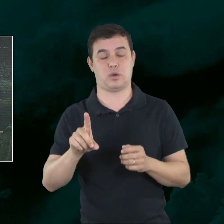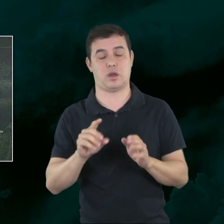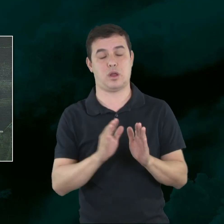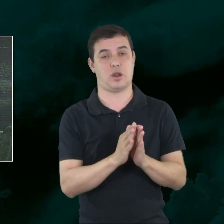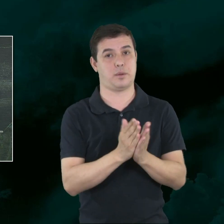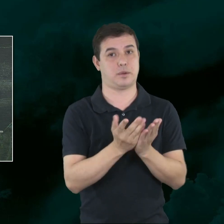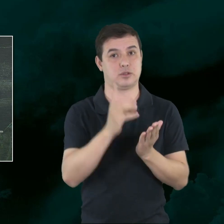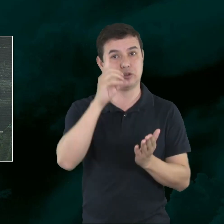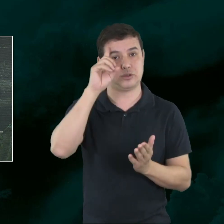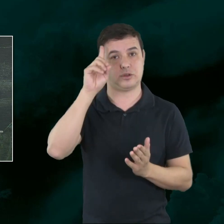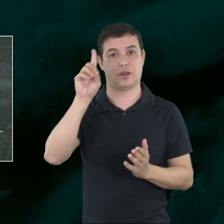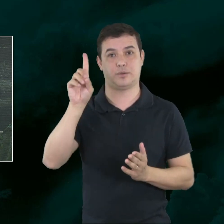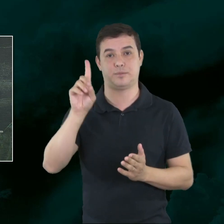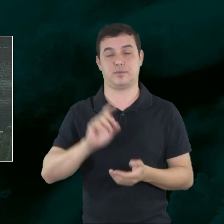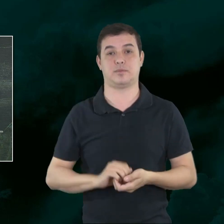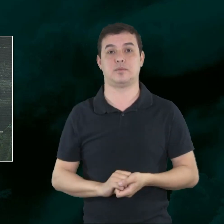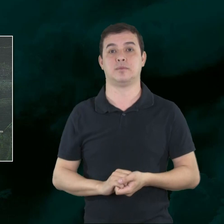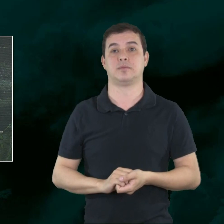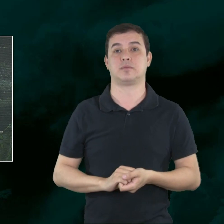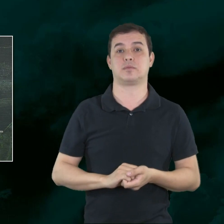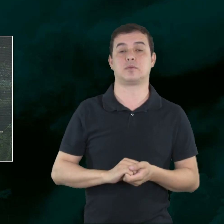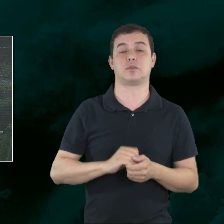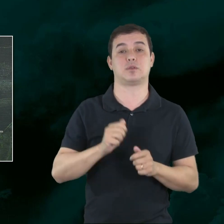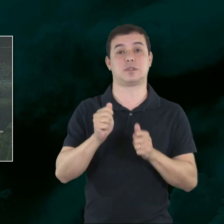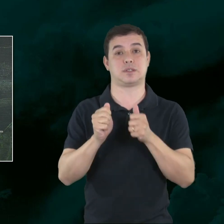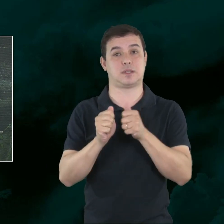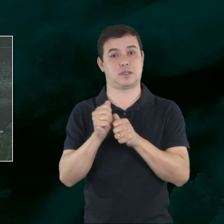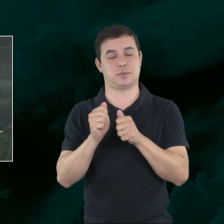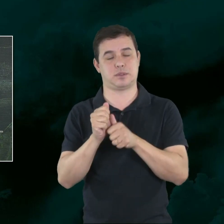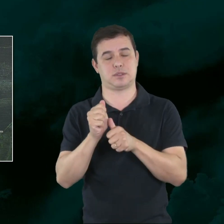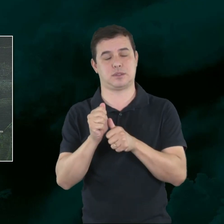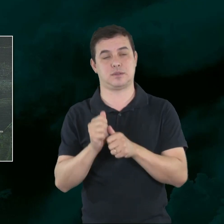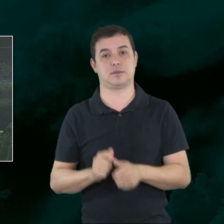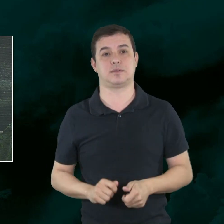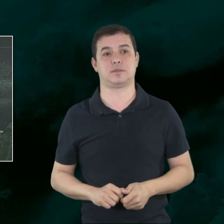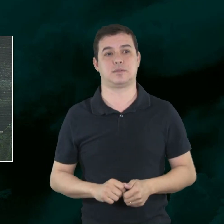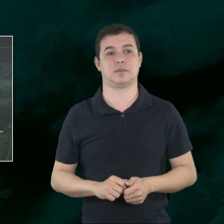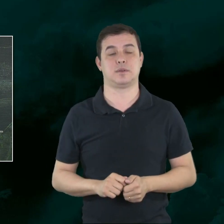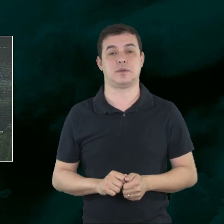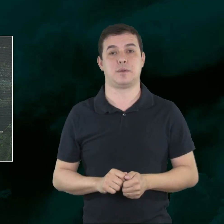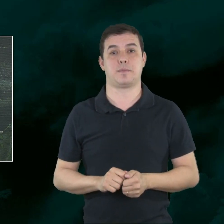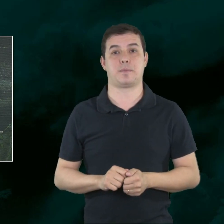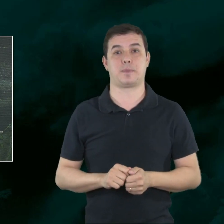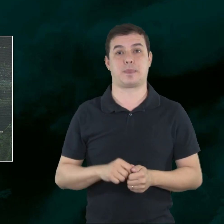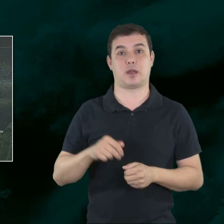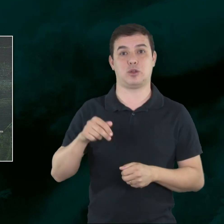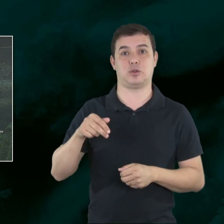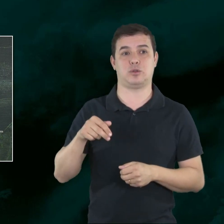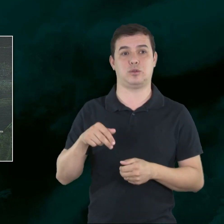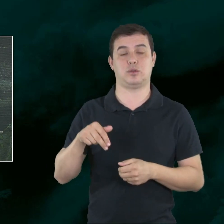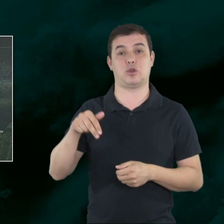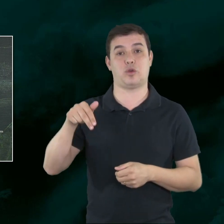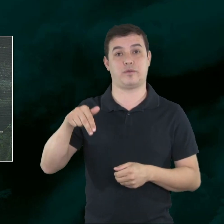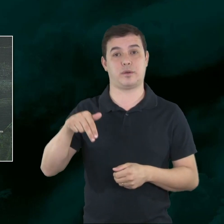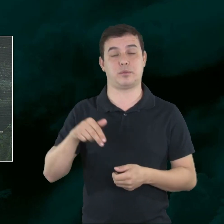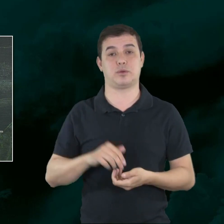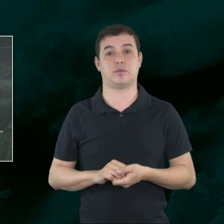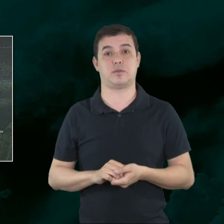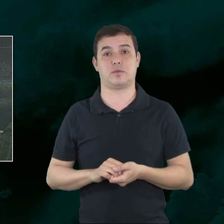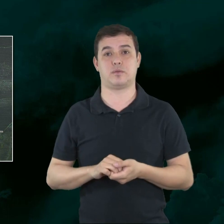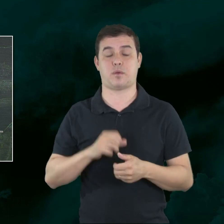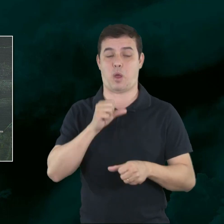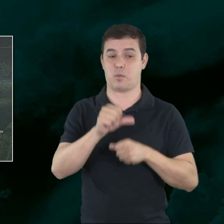diários do semestre. E depois disso, em novembro, nós vamos mudar um pouco o horário das